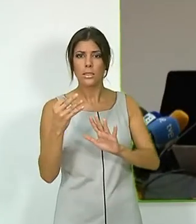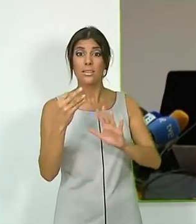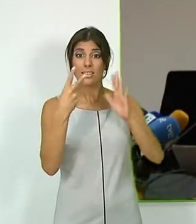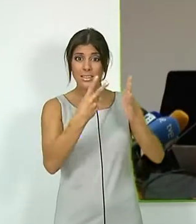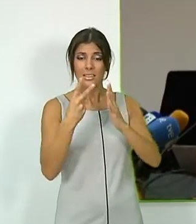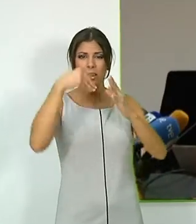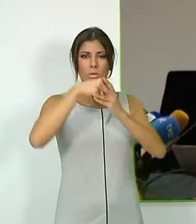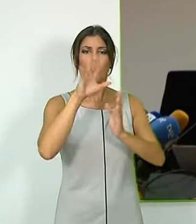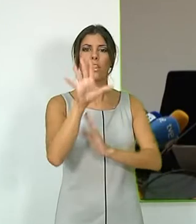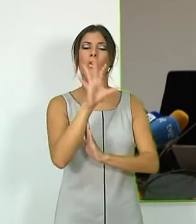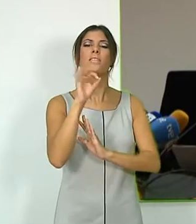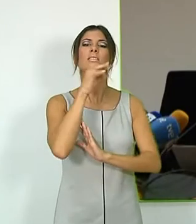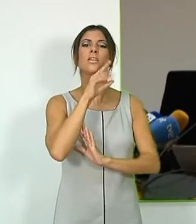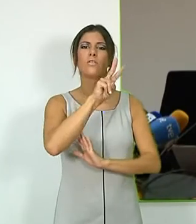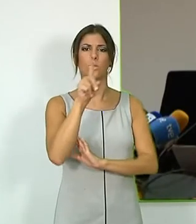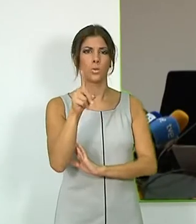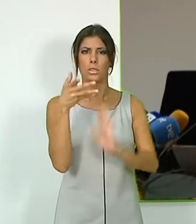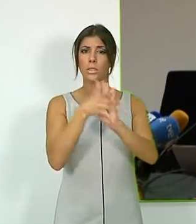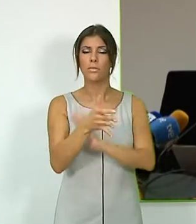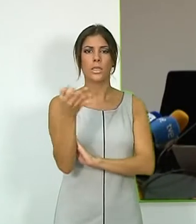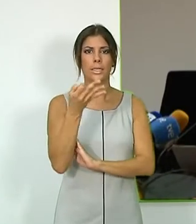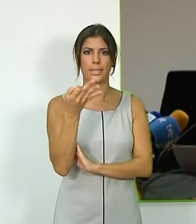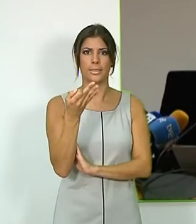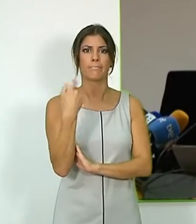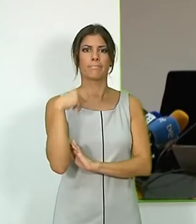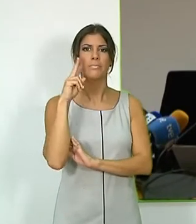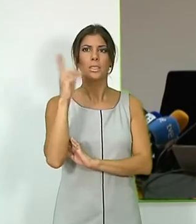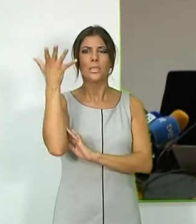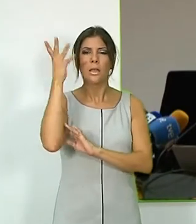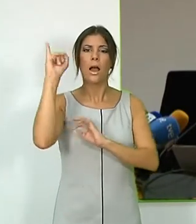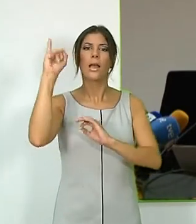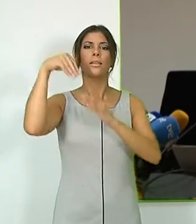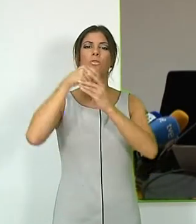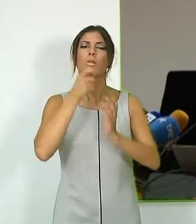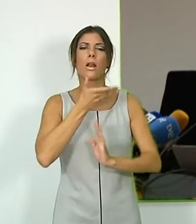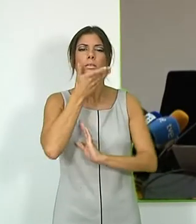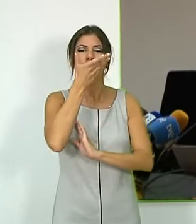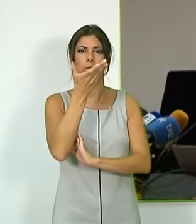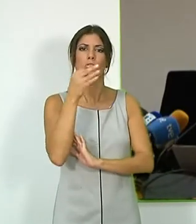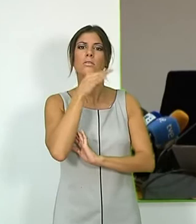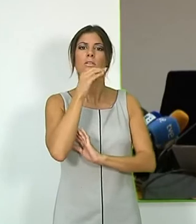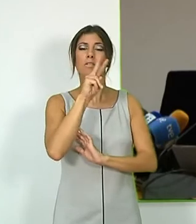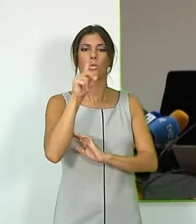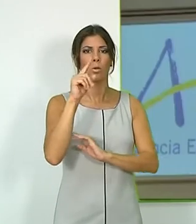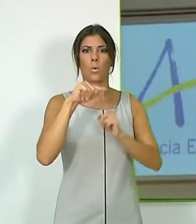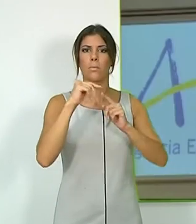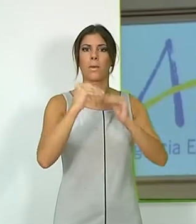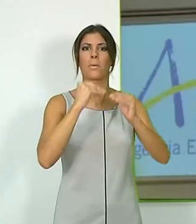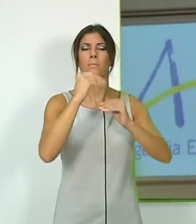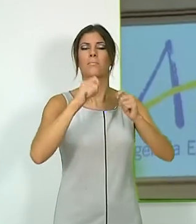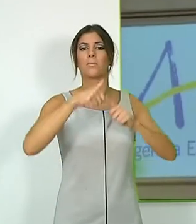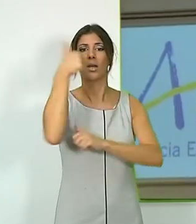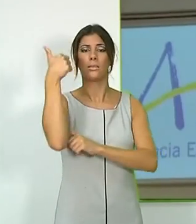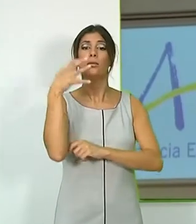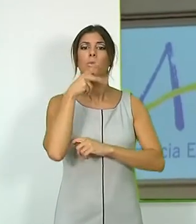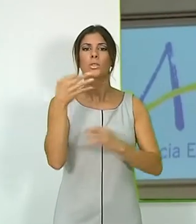este, 5 han sido en el siglo XXI. ¿Qué demuestra eso? Muestra la tendencia al calentamiento progresivo en el siglo XXI. El tiempo